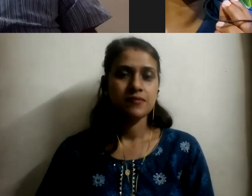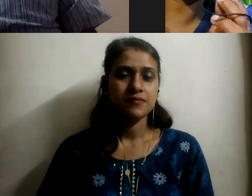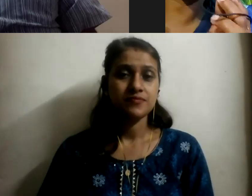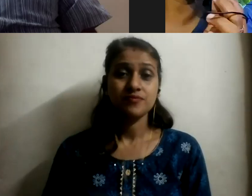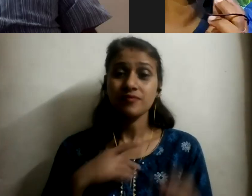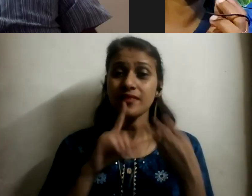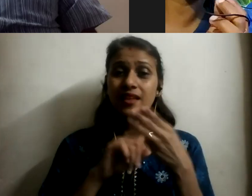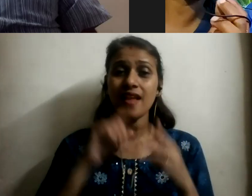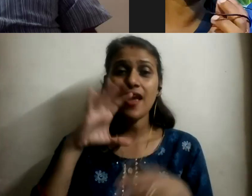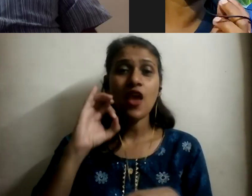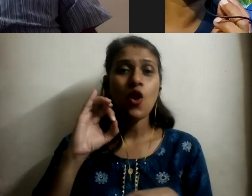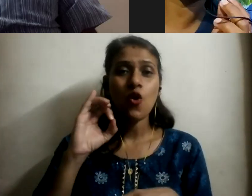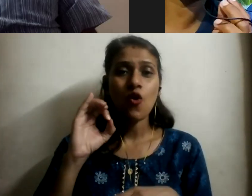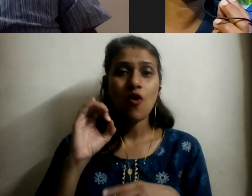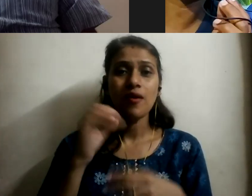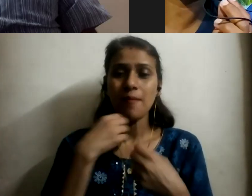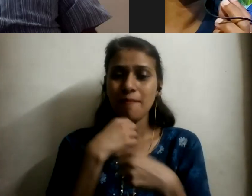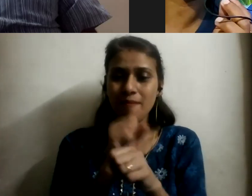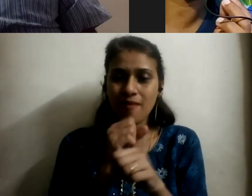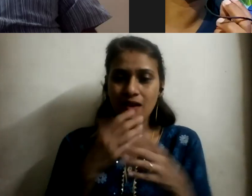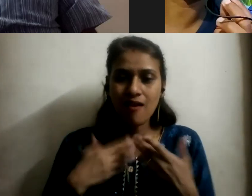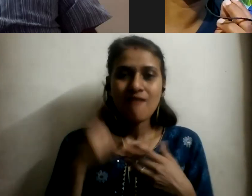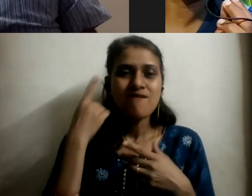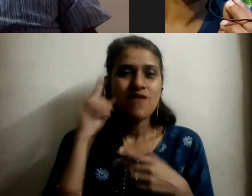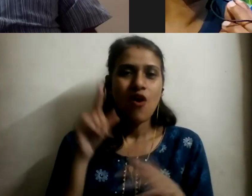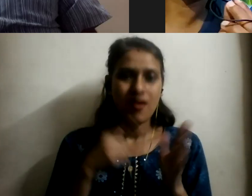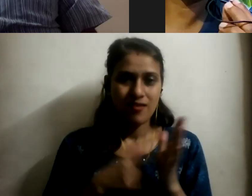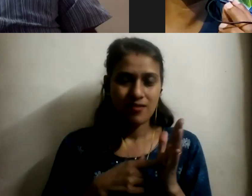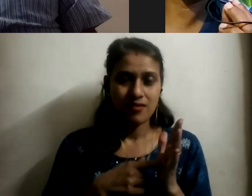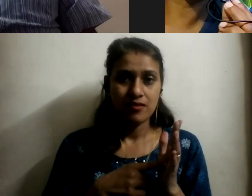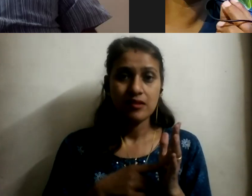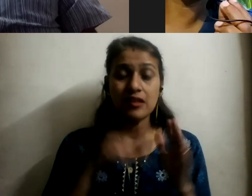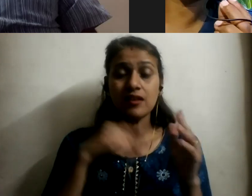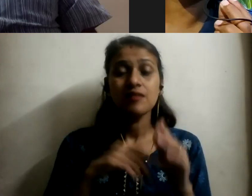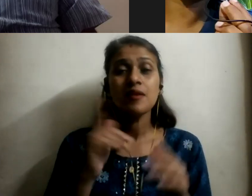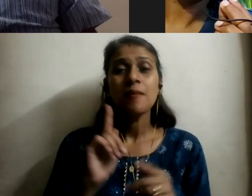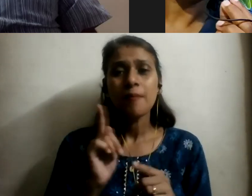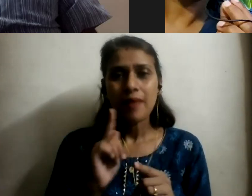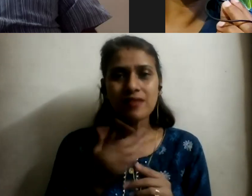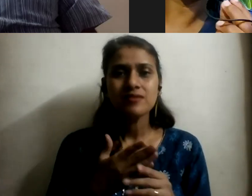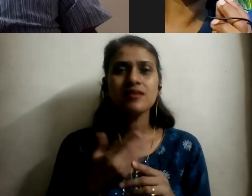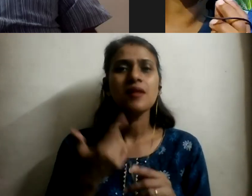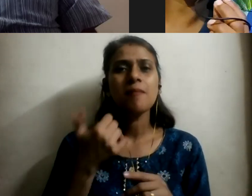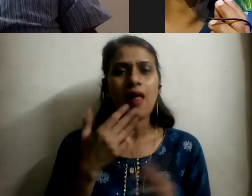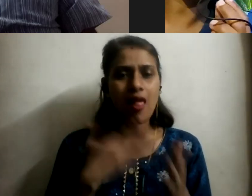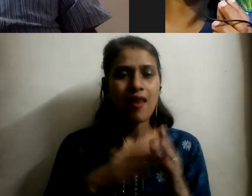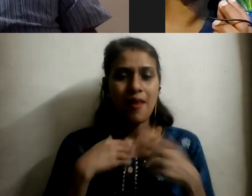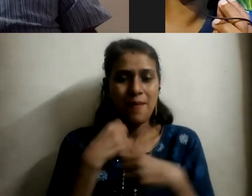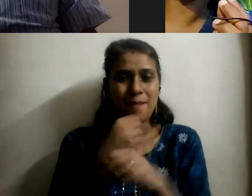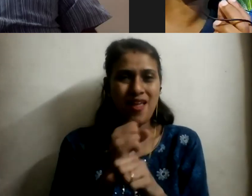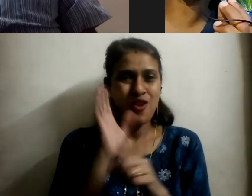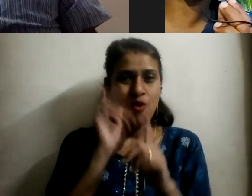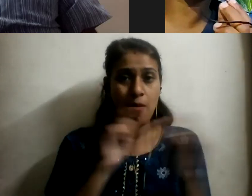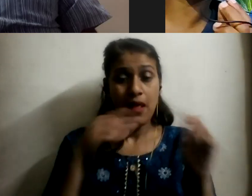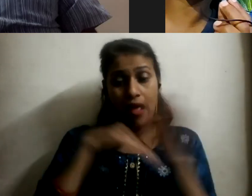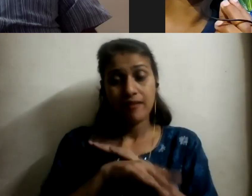का जो पेंस है जो हम सेल करते हैं, हमारे उसमें बारकोड होते हैं जो कि विच विल गो टू द वेबसाइट, और वो वेबसाइट में हमारा